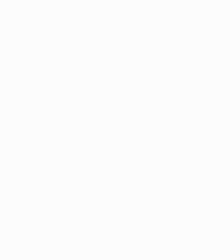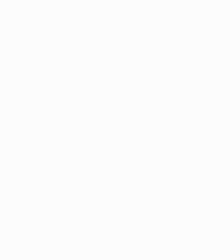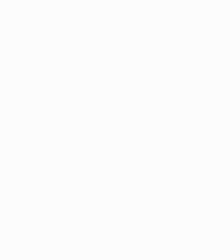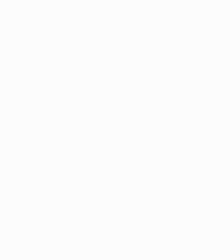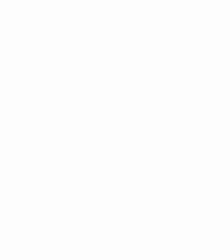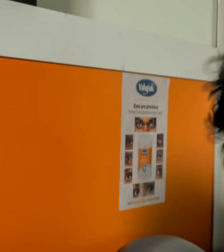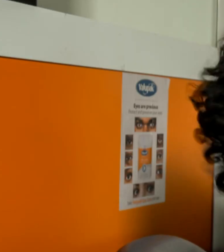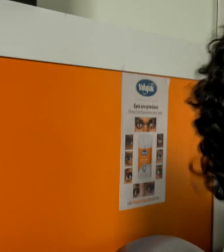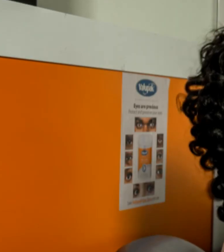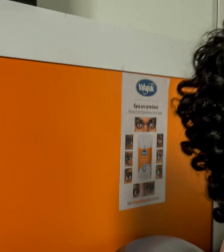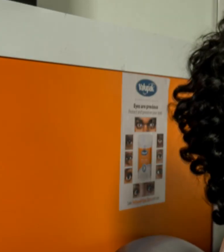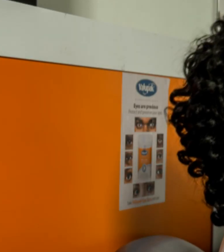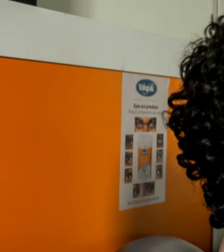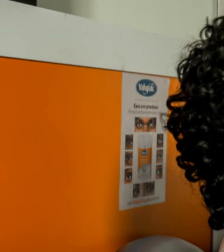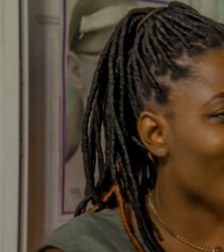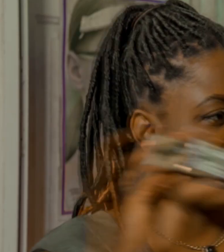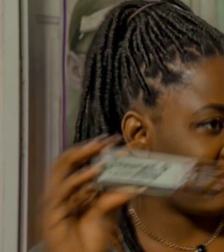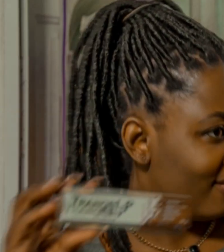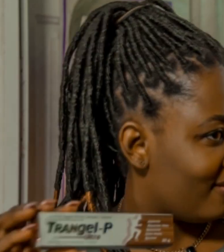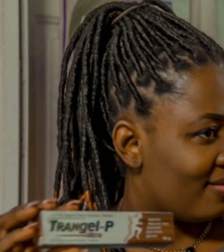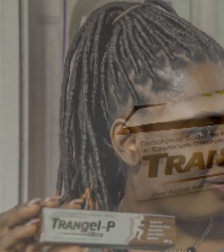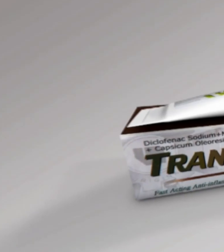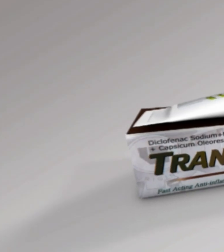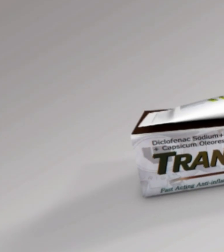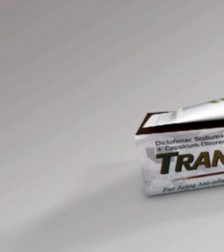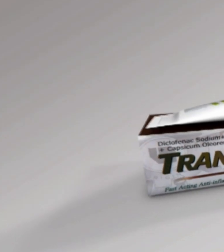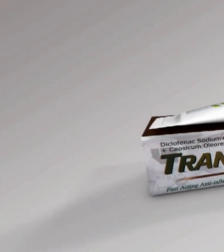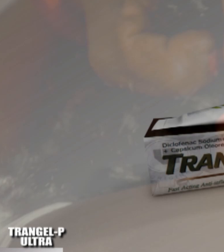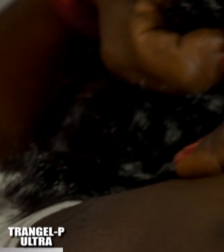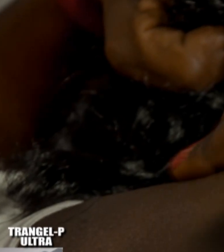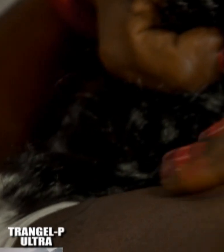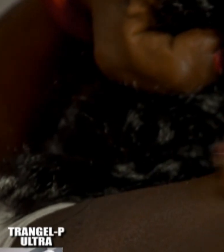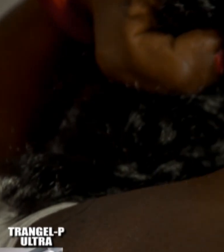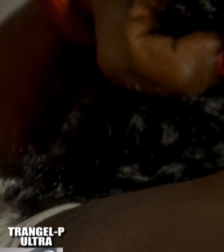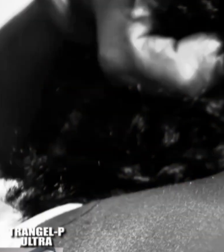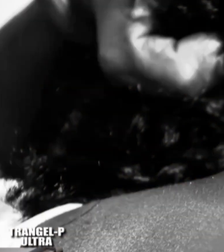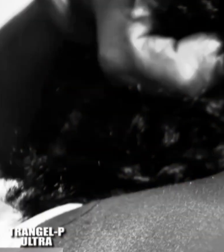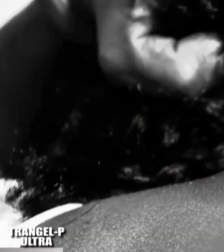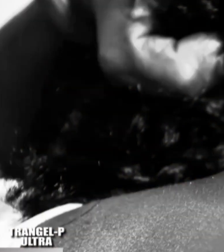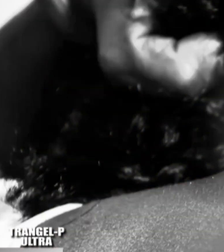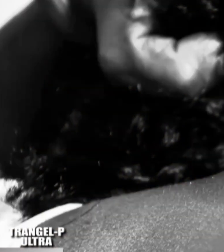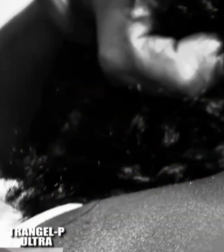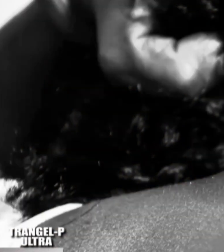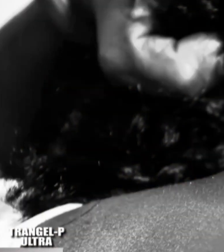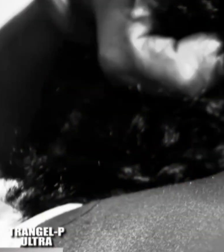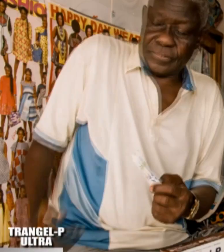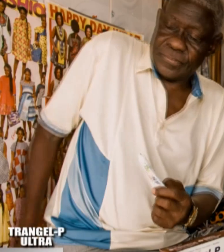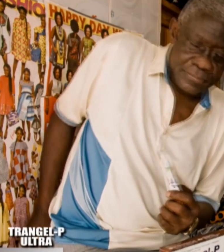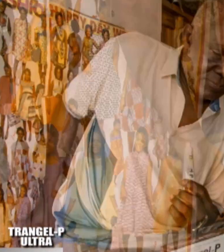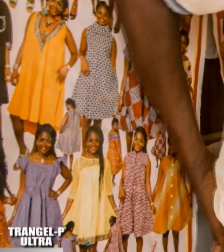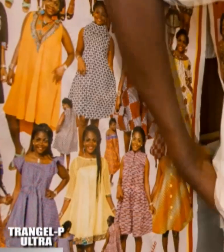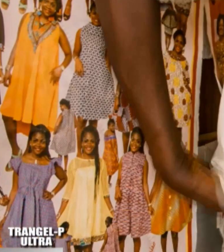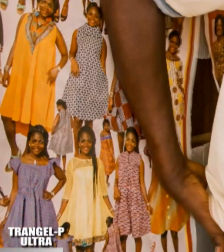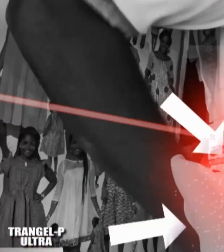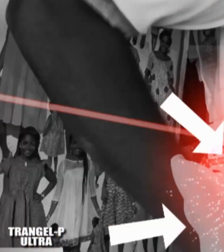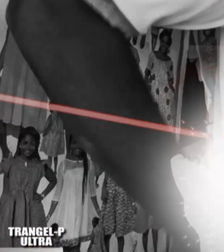Try your P Ultra Bema Wukuechi Yauno Ayira. Wahwɛ sɛ akokɔ a wodi mfie aduosia etumi